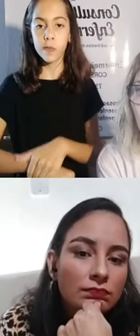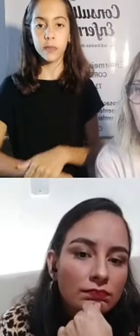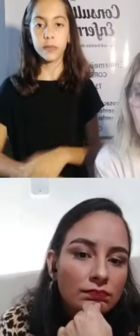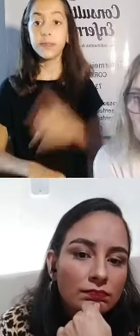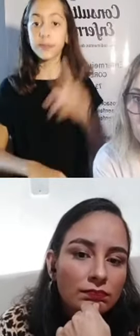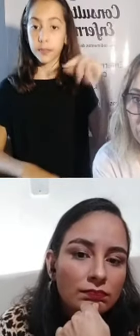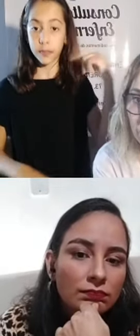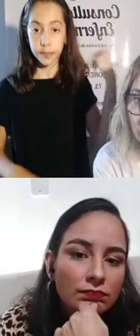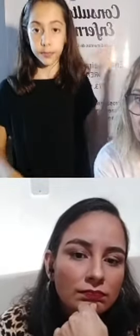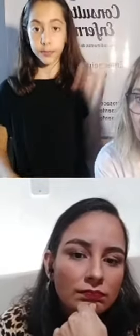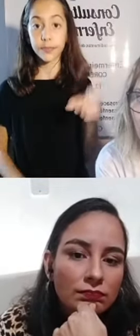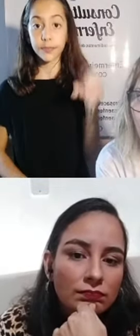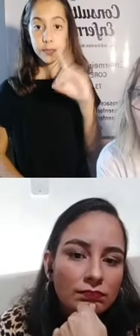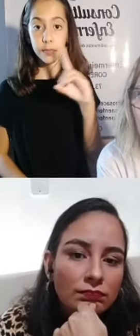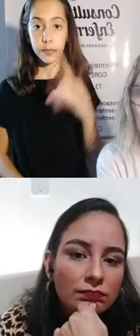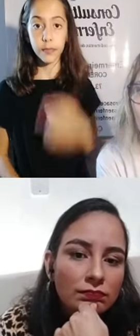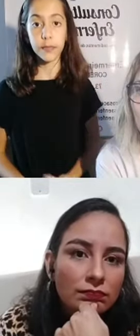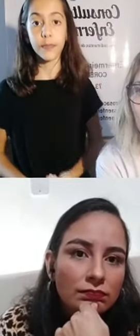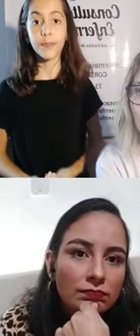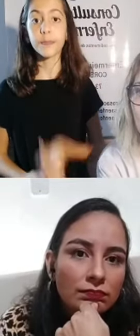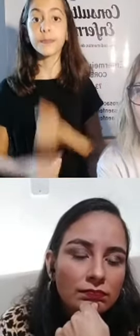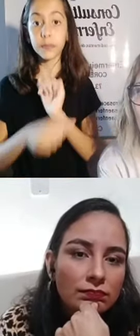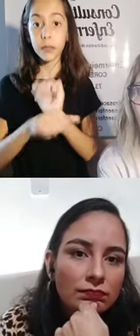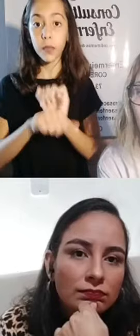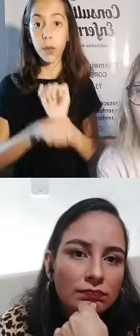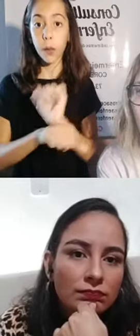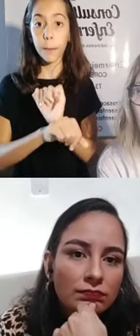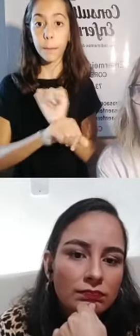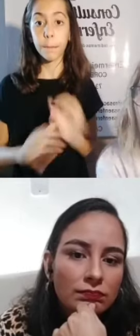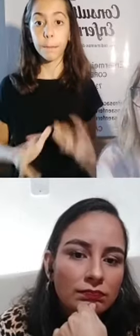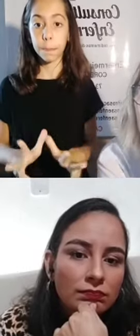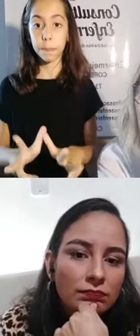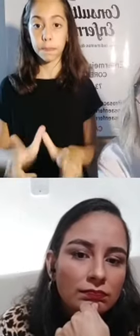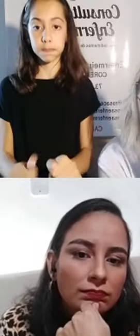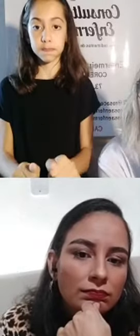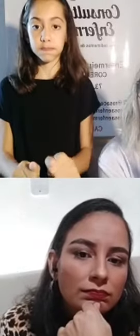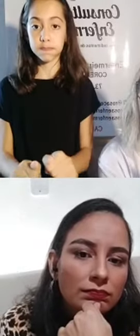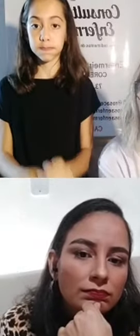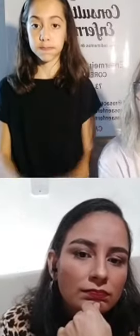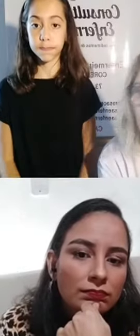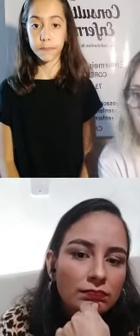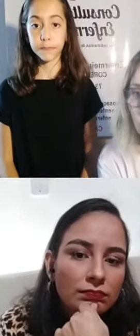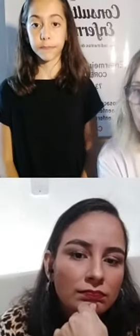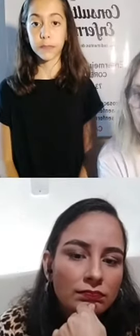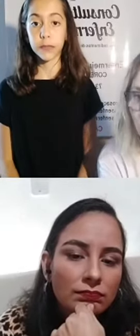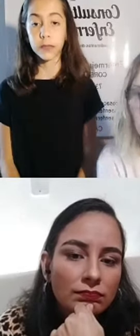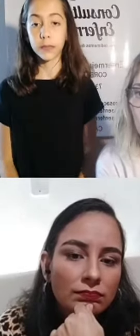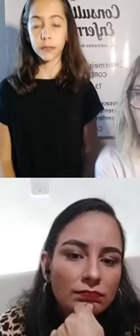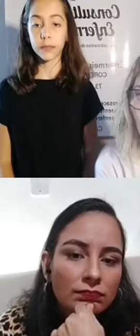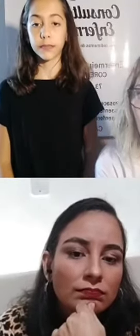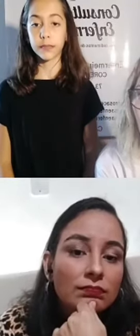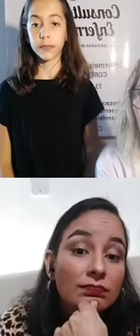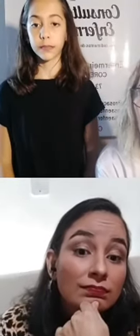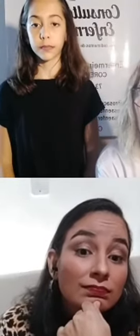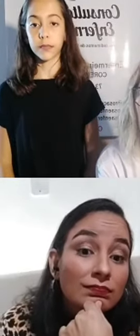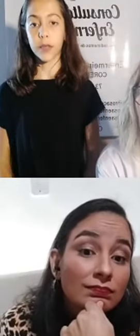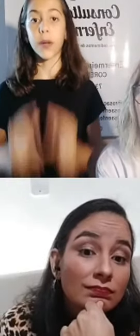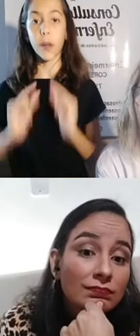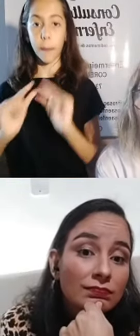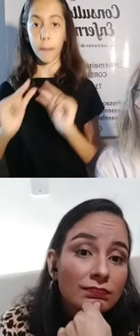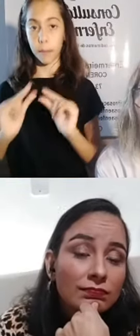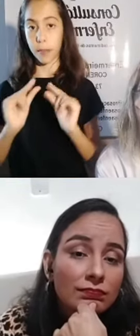parar tudo, né? Então, esse momento da educação acabou trazendo assim um pouco de